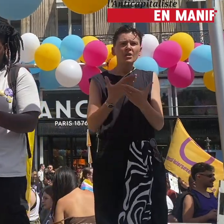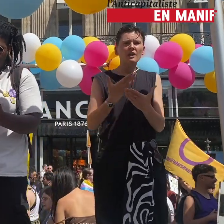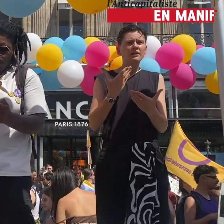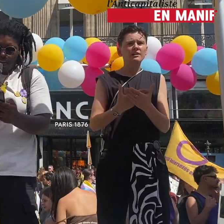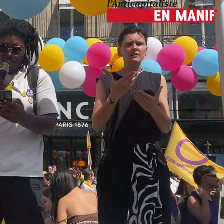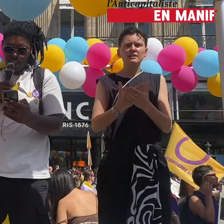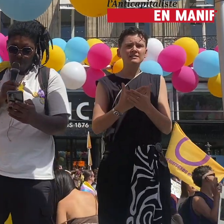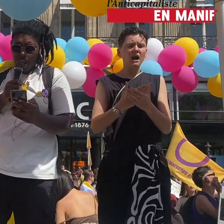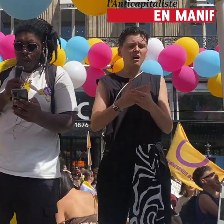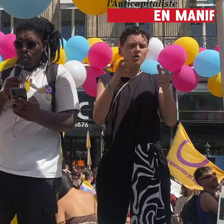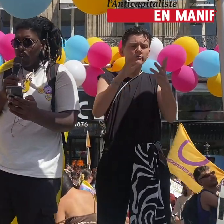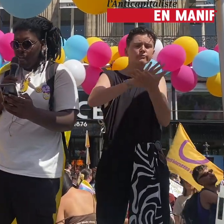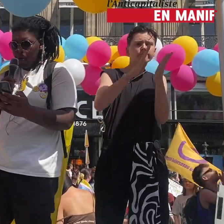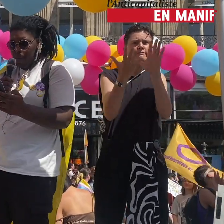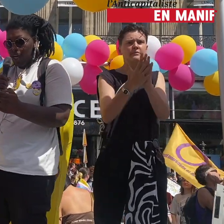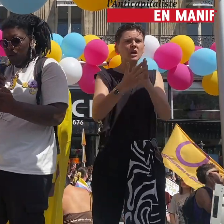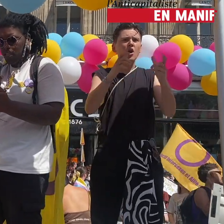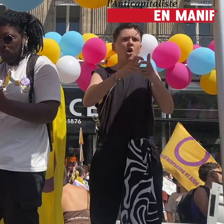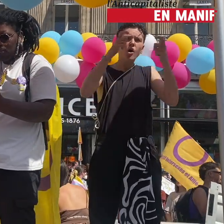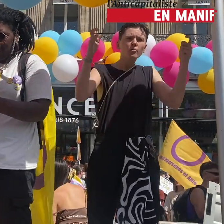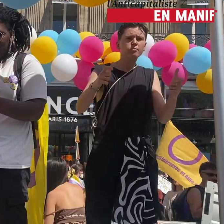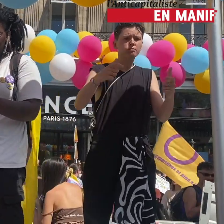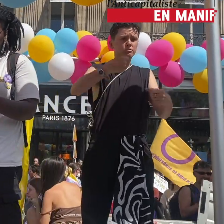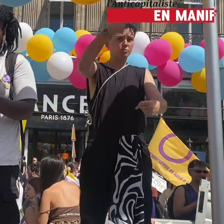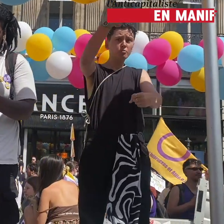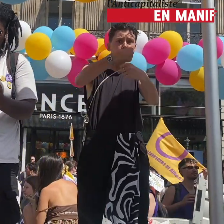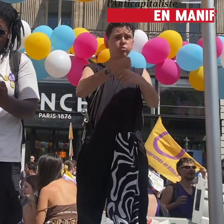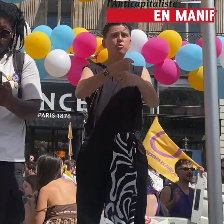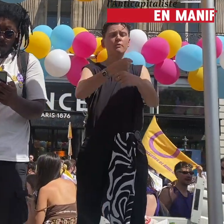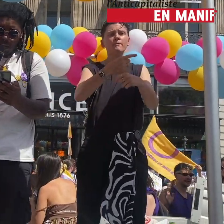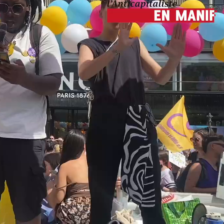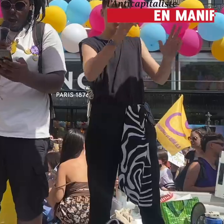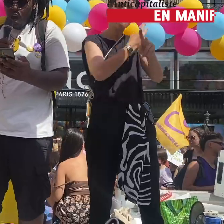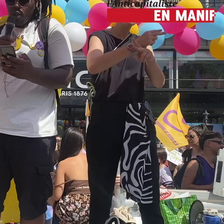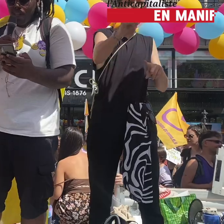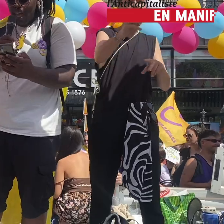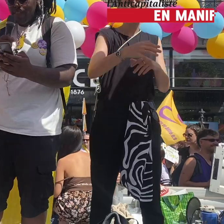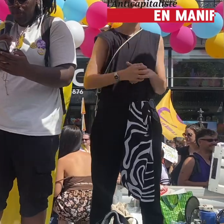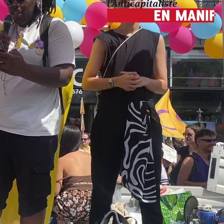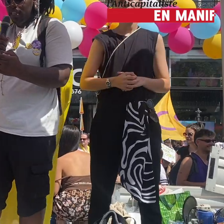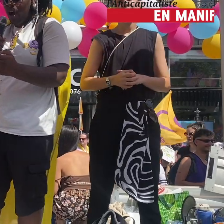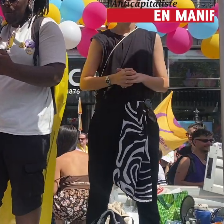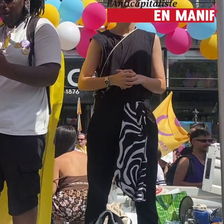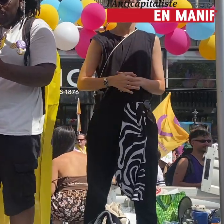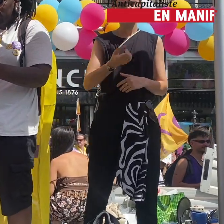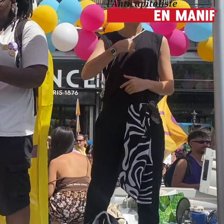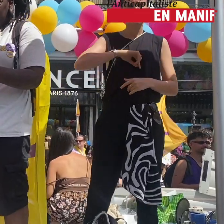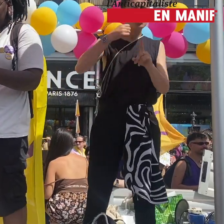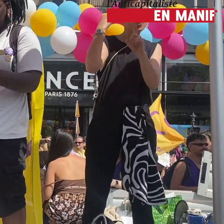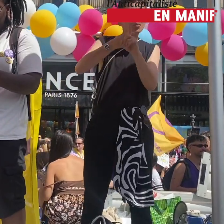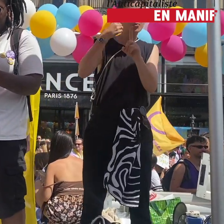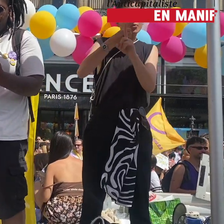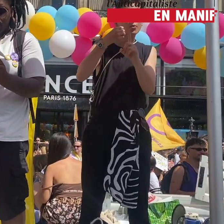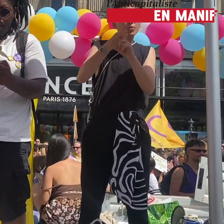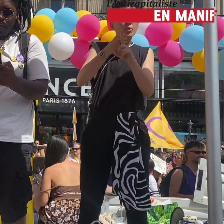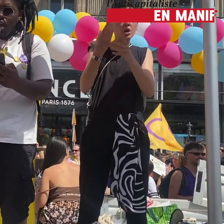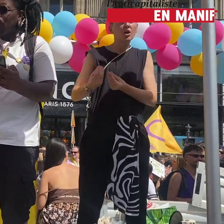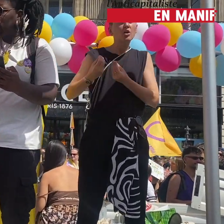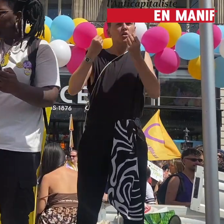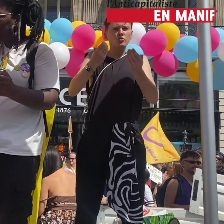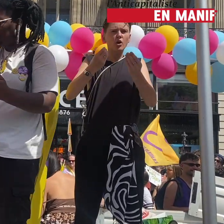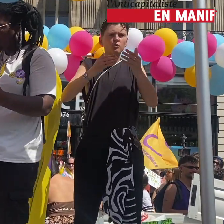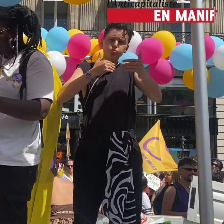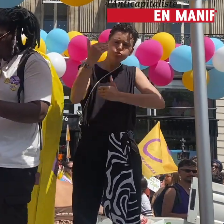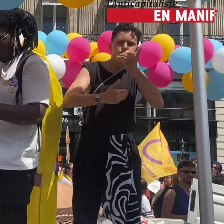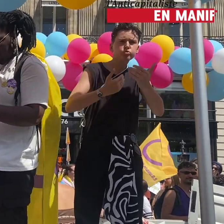par différents organismes, notamment par l'ONU qui les a qualifiées de torture. Notre travail militant a permis jusqu'à présent des avancées